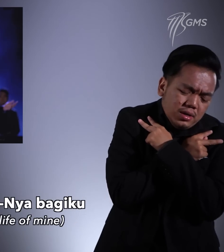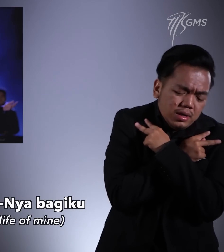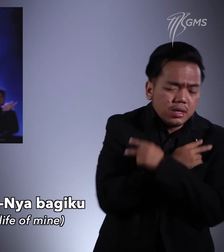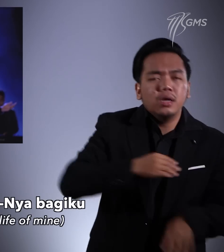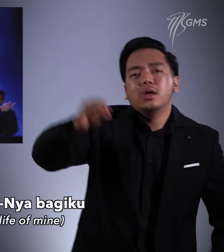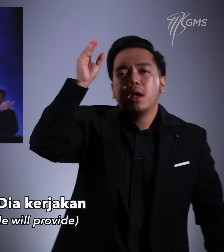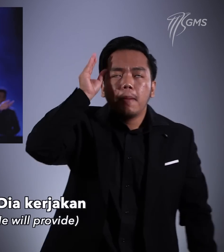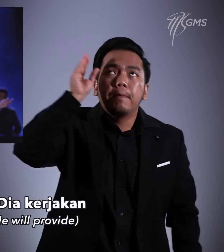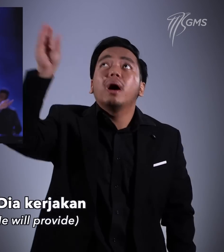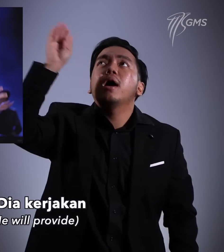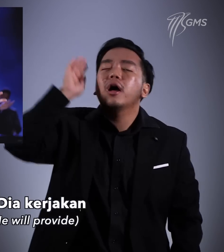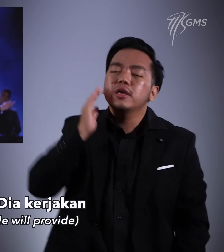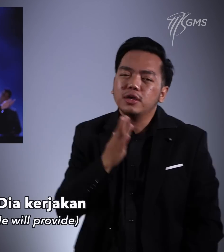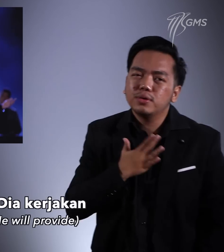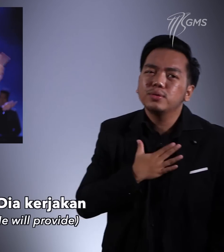kasih-Nya.